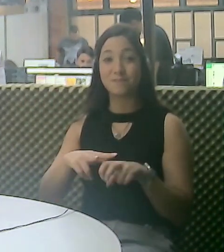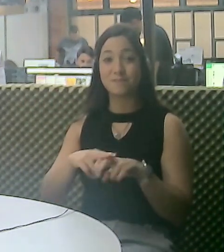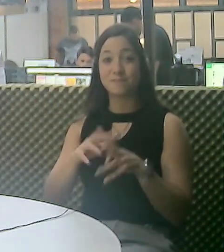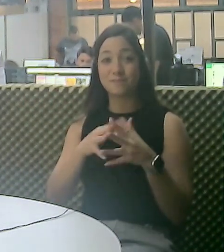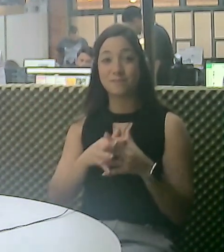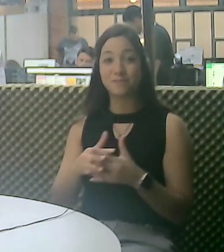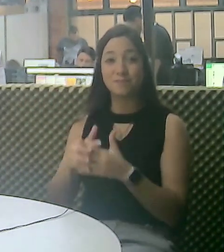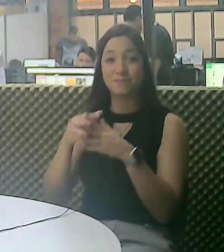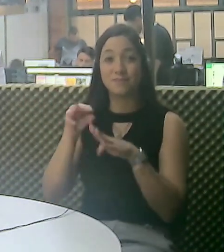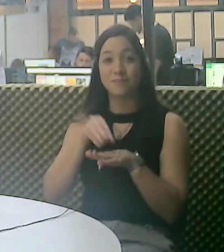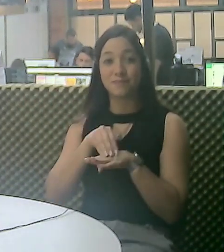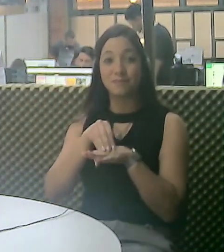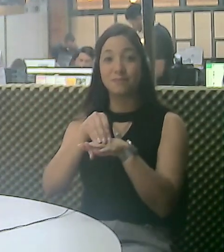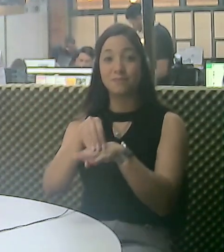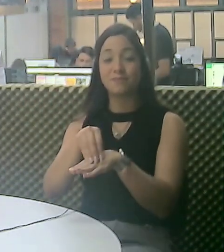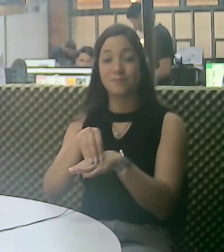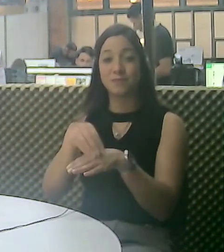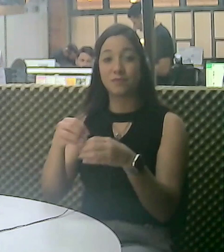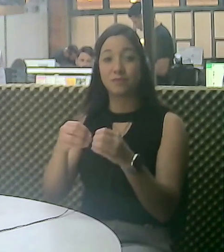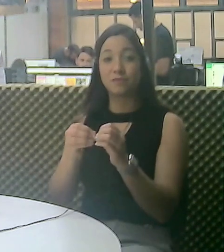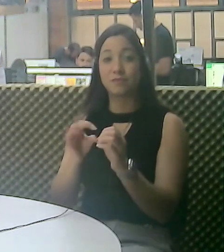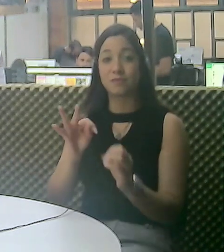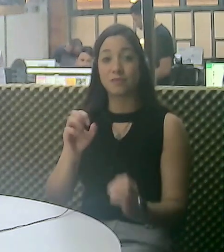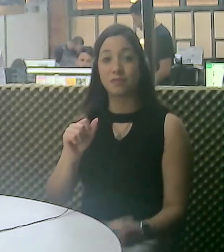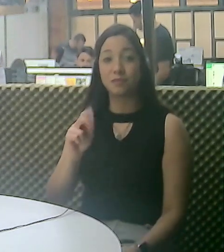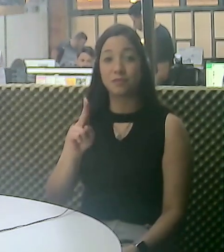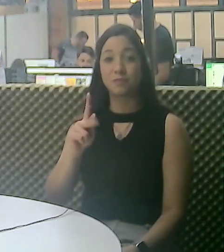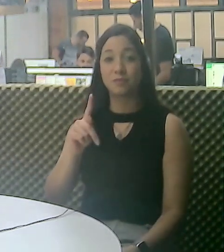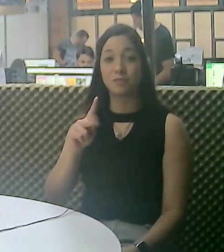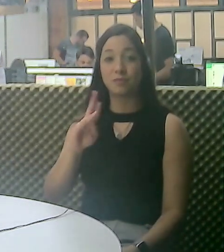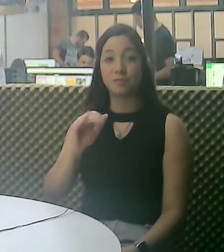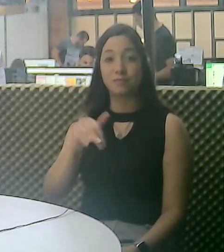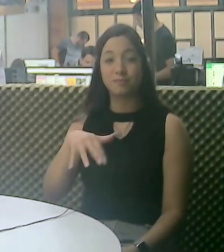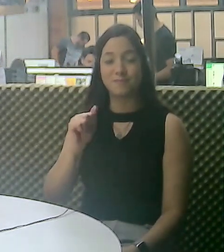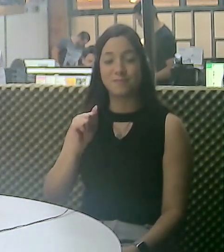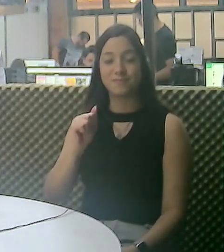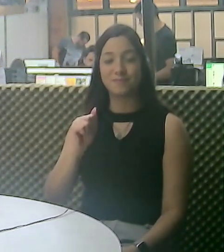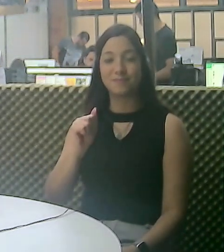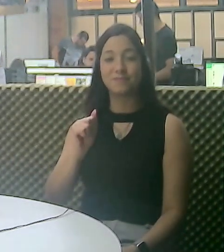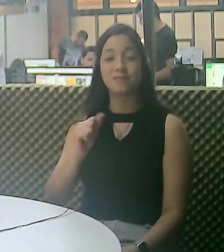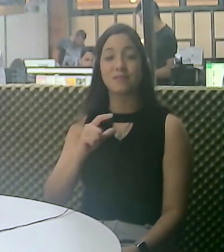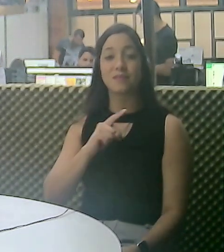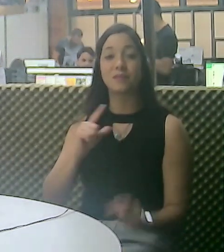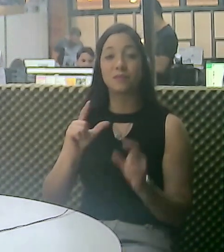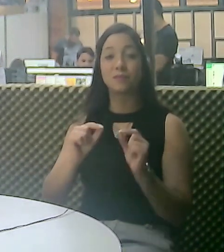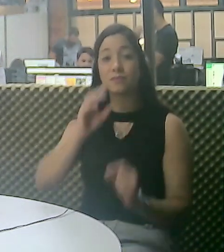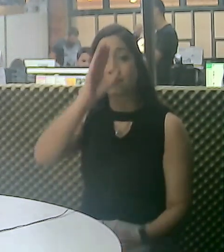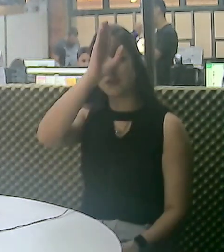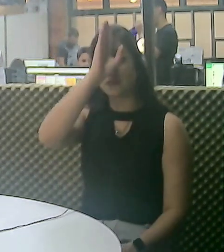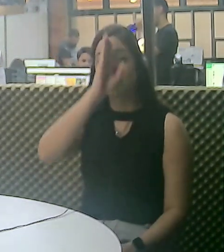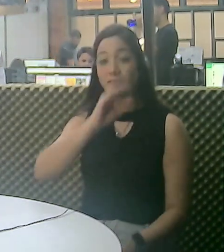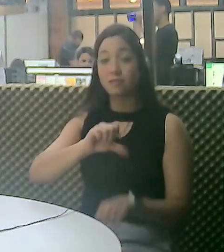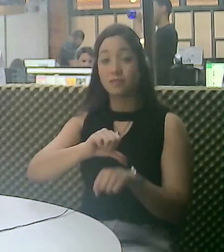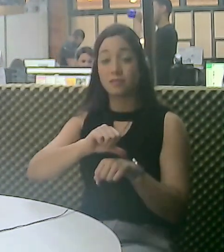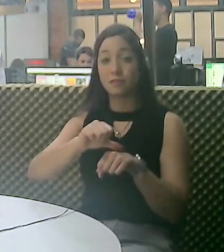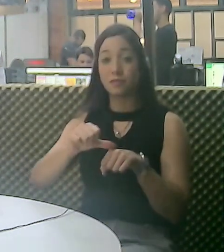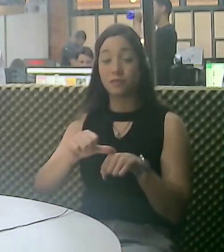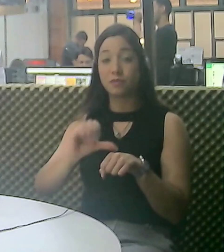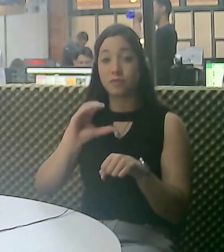Castramóvel itinerante está no distrito de Itapuirama. O equipamento móvel promove gratuitamente a castração